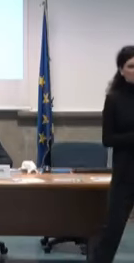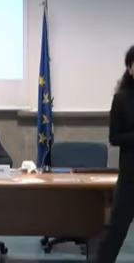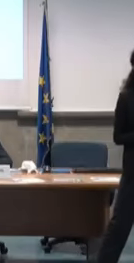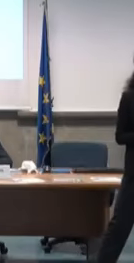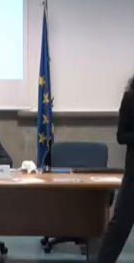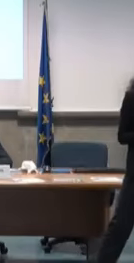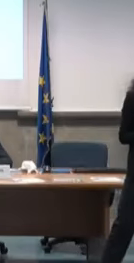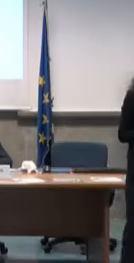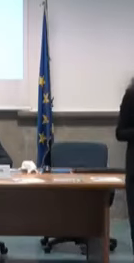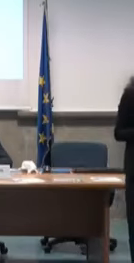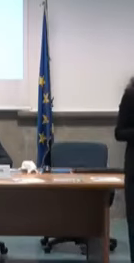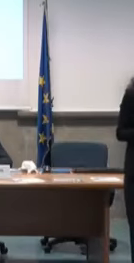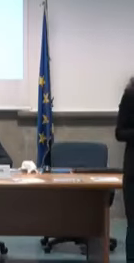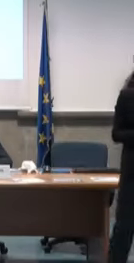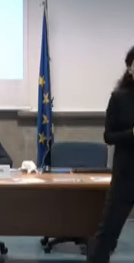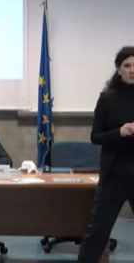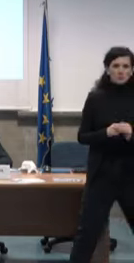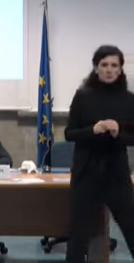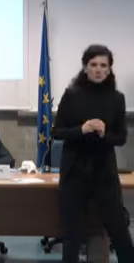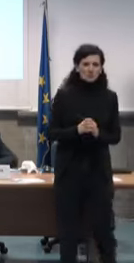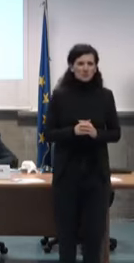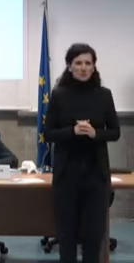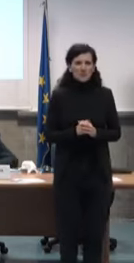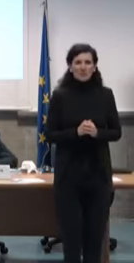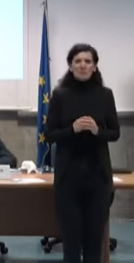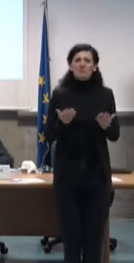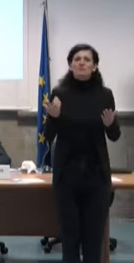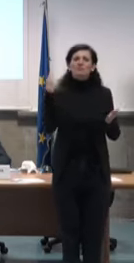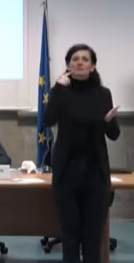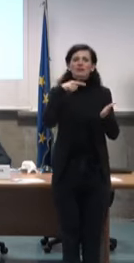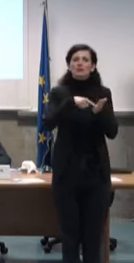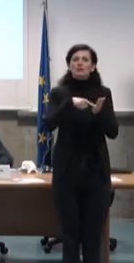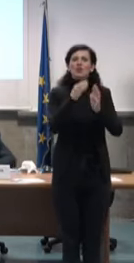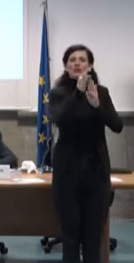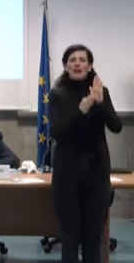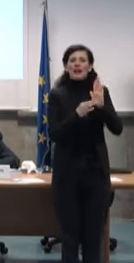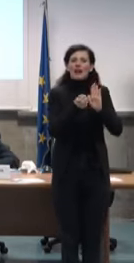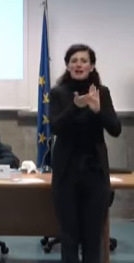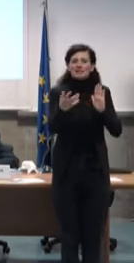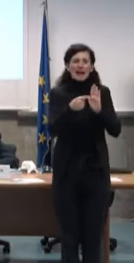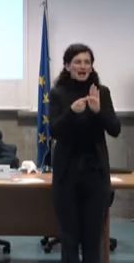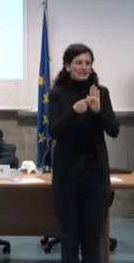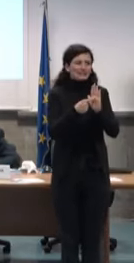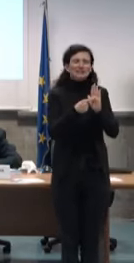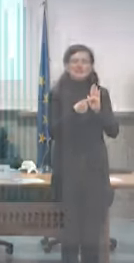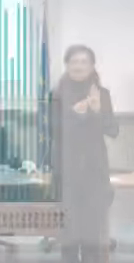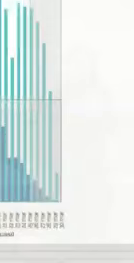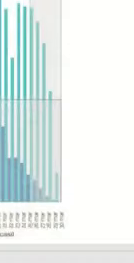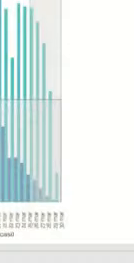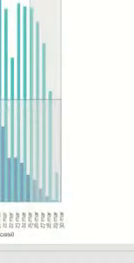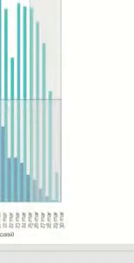la famosa curva che ormai voi conoscete sono dati che comunque trovate sempre nel nostro sito è una curva come vedete